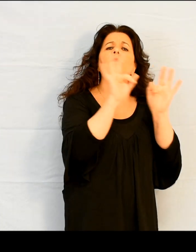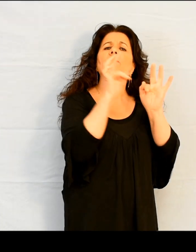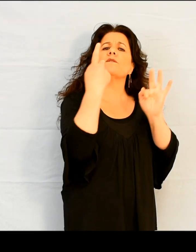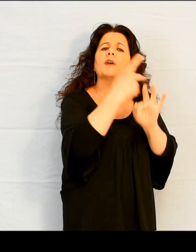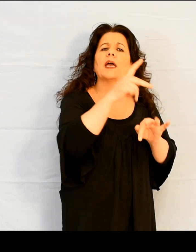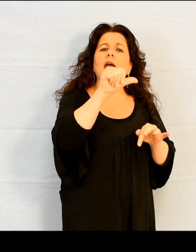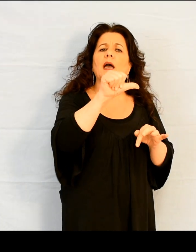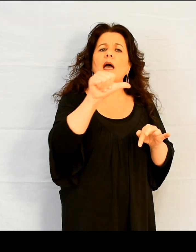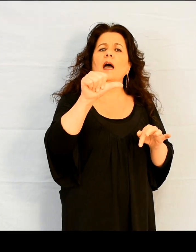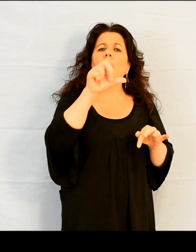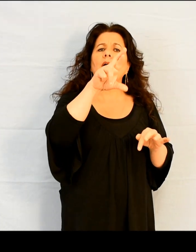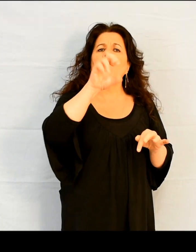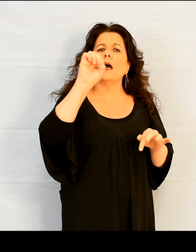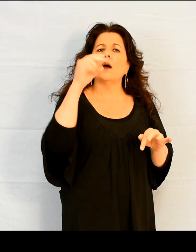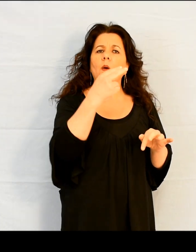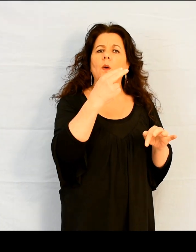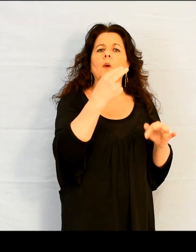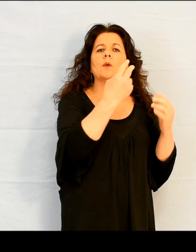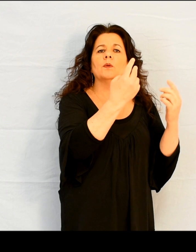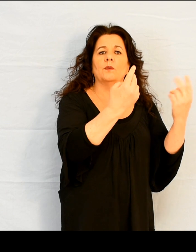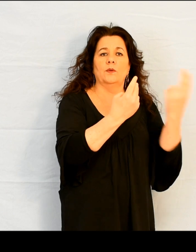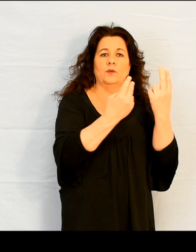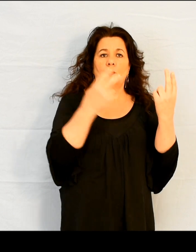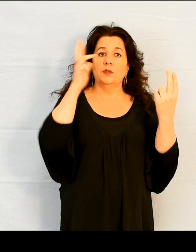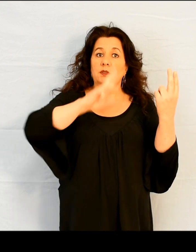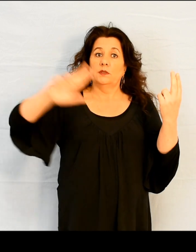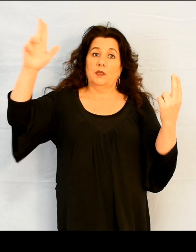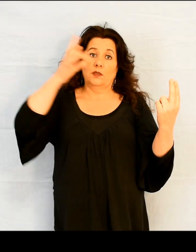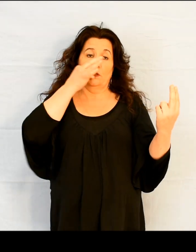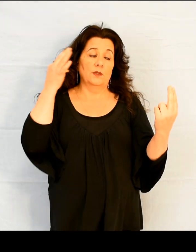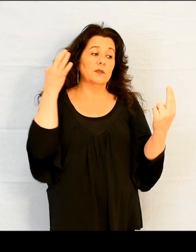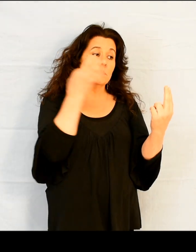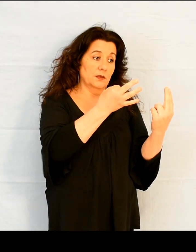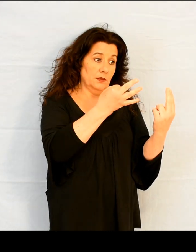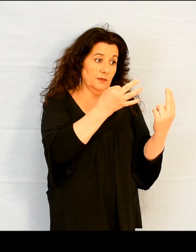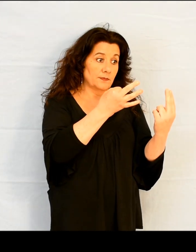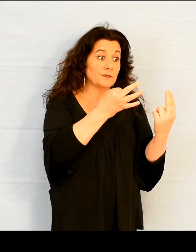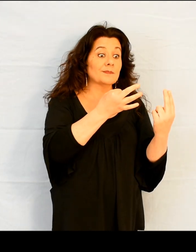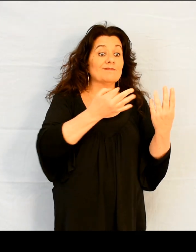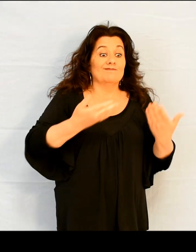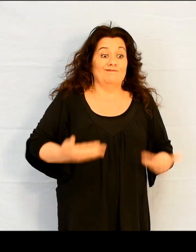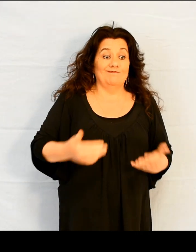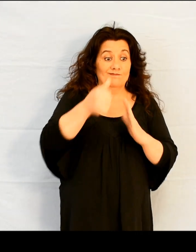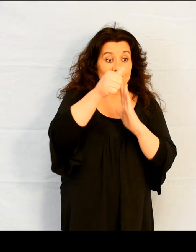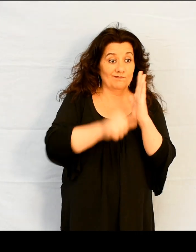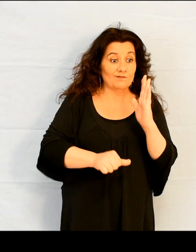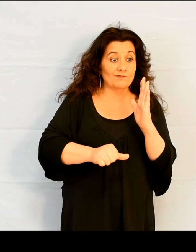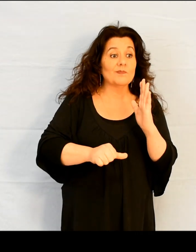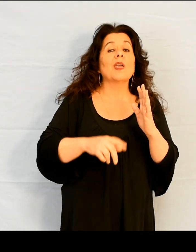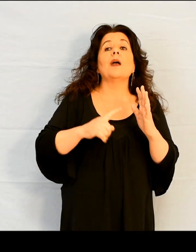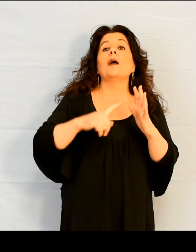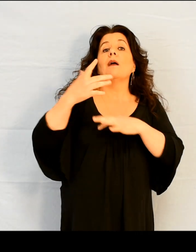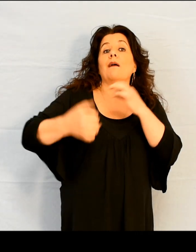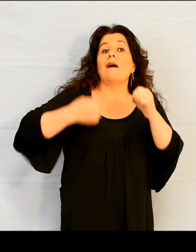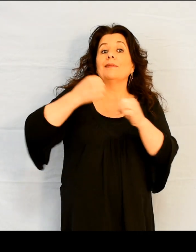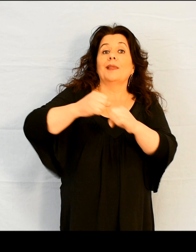« Ce mois-ci sera pour vous le premier des mois. Il marquera pour vous le commencement de